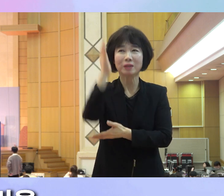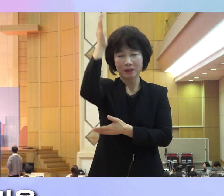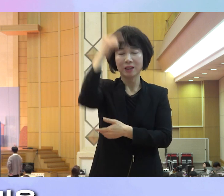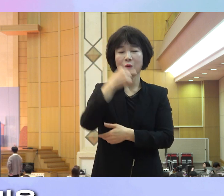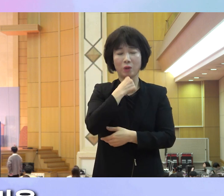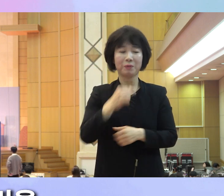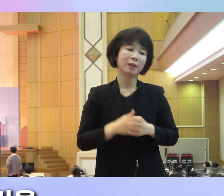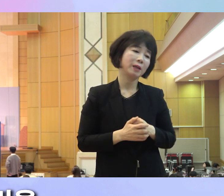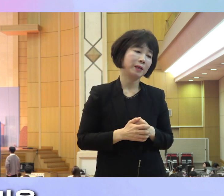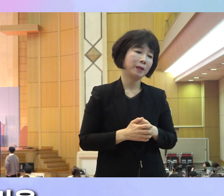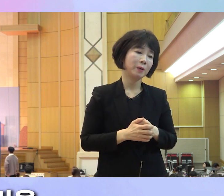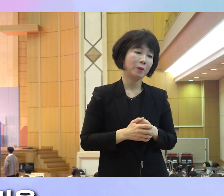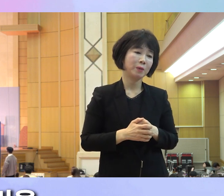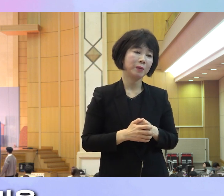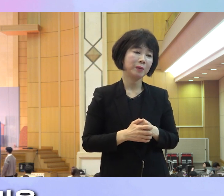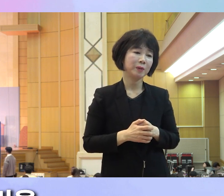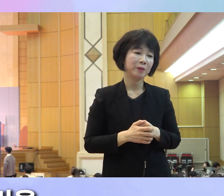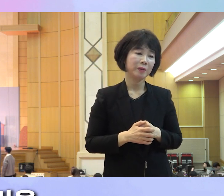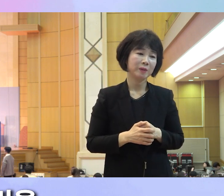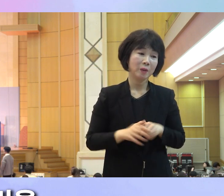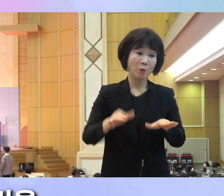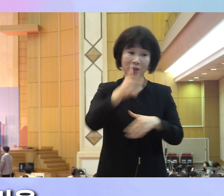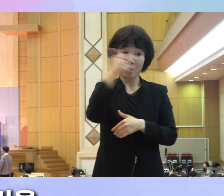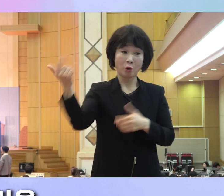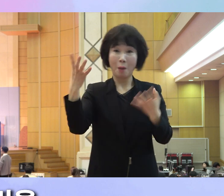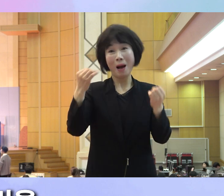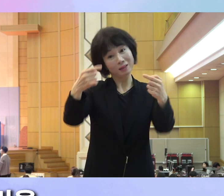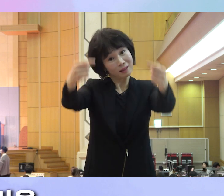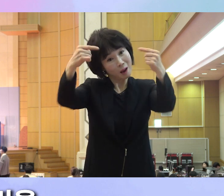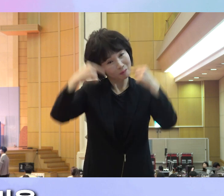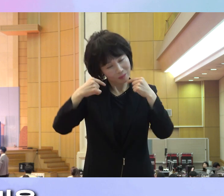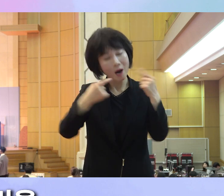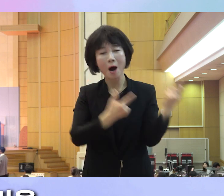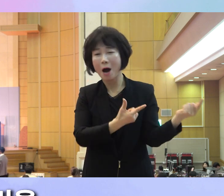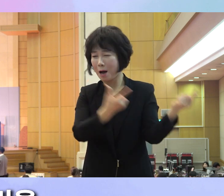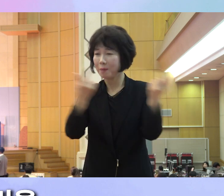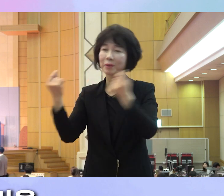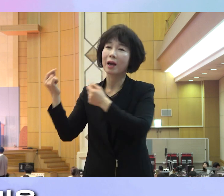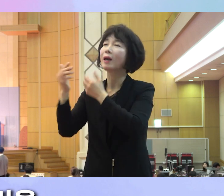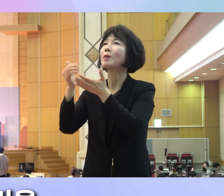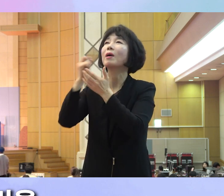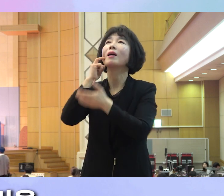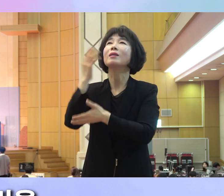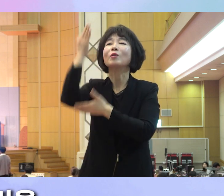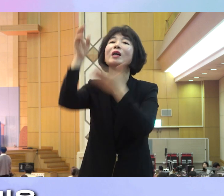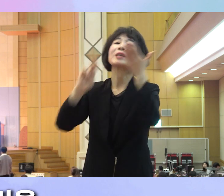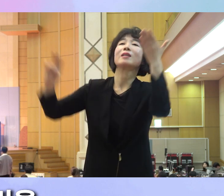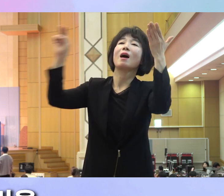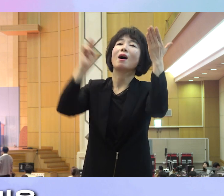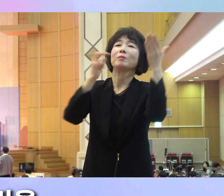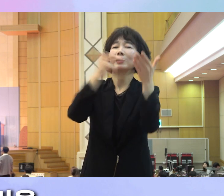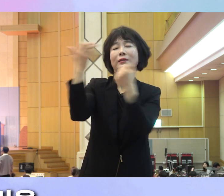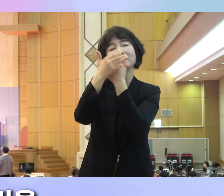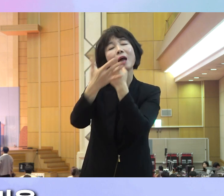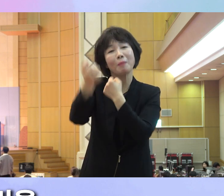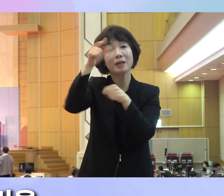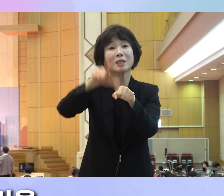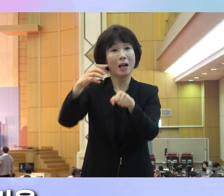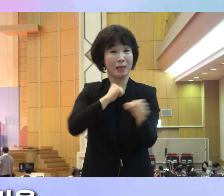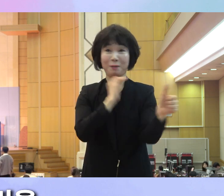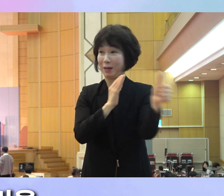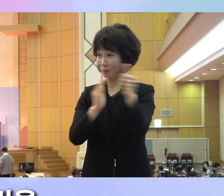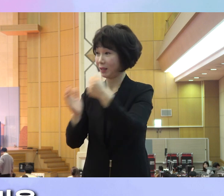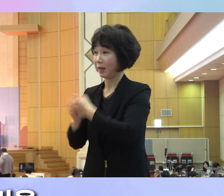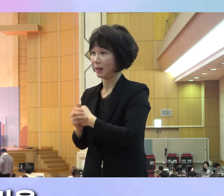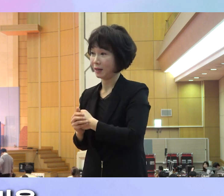돌리겠습니다. 오늘 저녁에도 많이 참석해서 마음껏 함께 주님께 찬양하면서 큰 은혜 받는 시간이 되겠습니다.